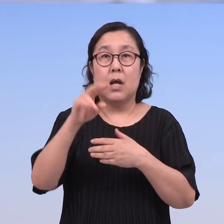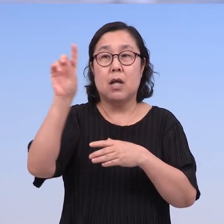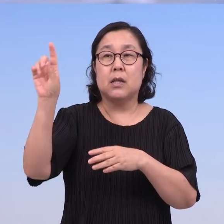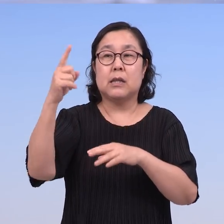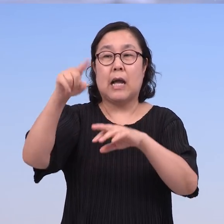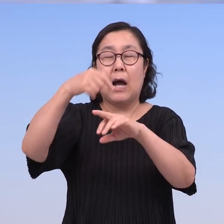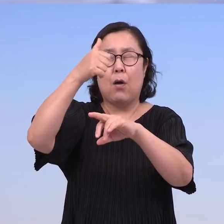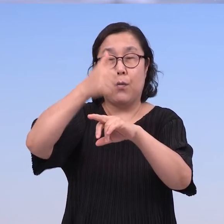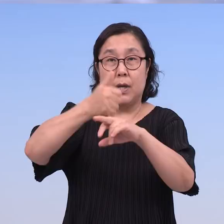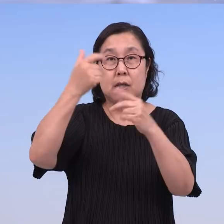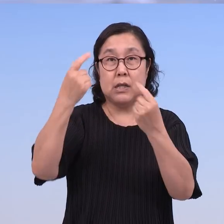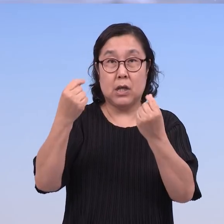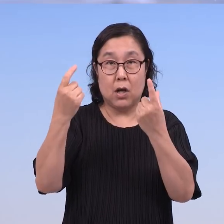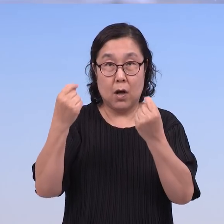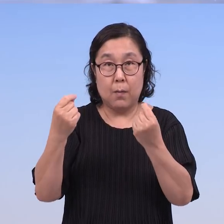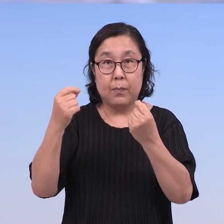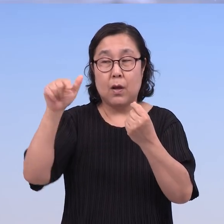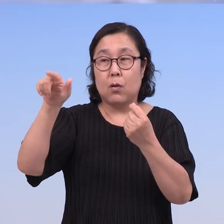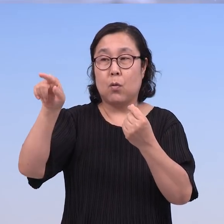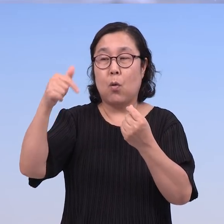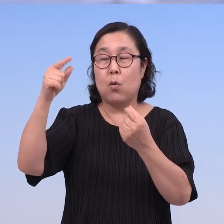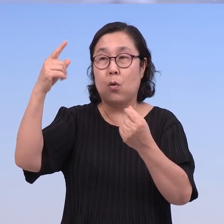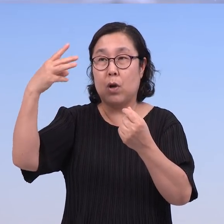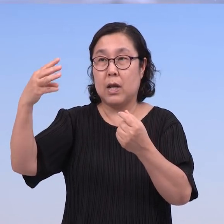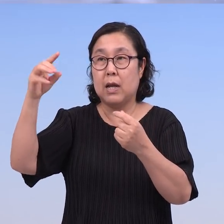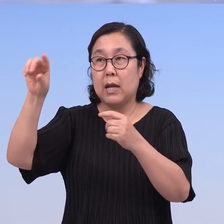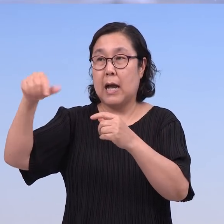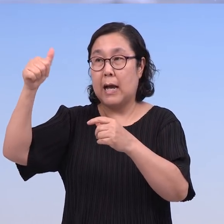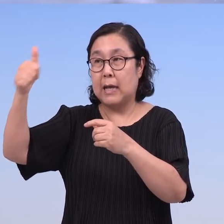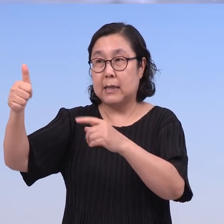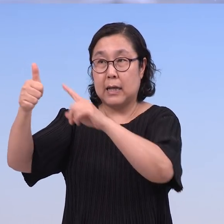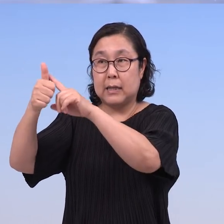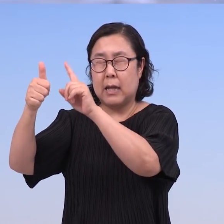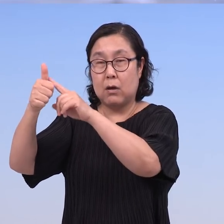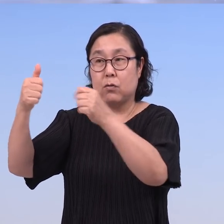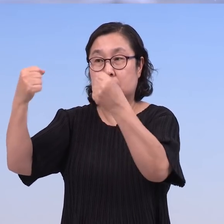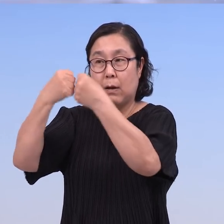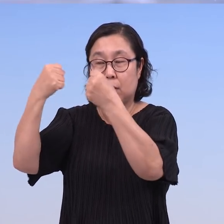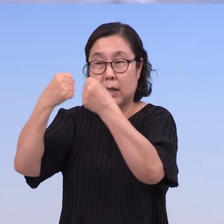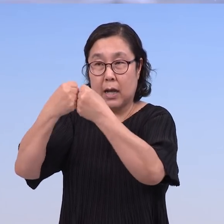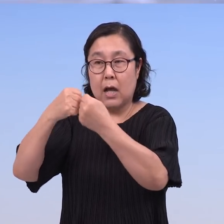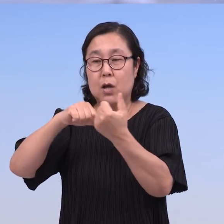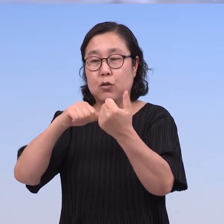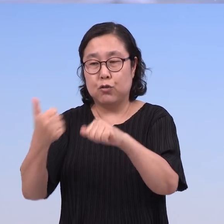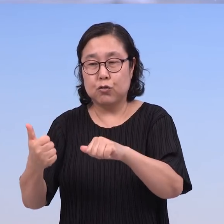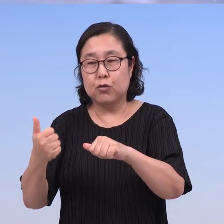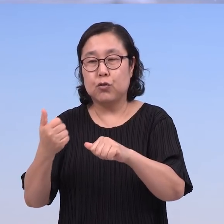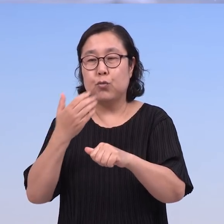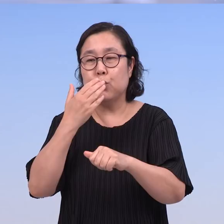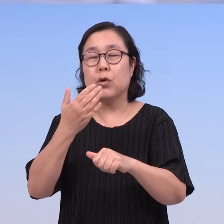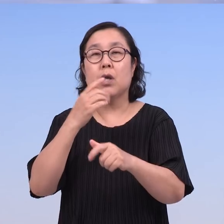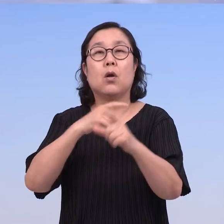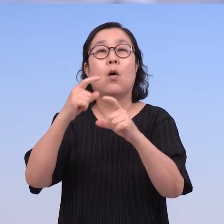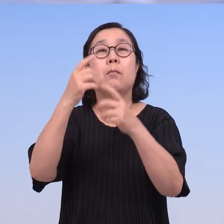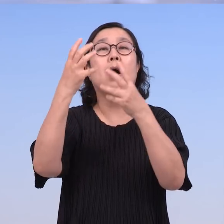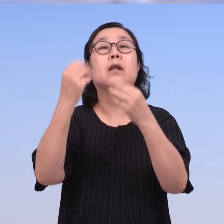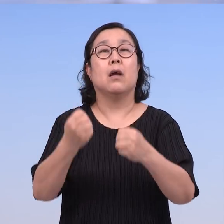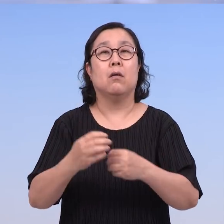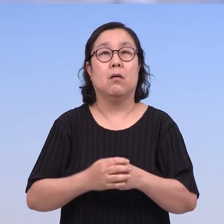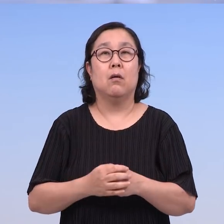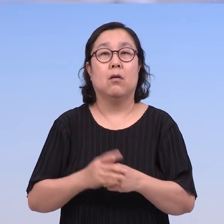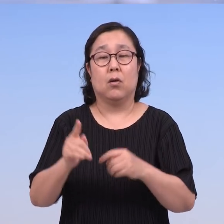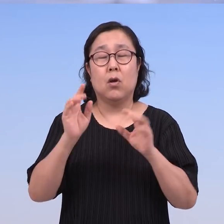골리앗에게 덤볐다가 물맷돌로 골리앗 이기는 것보다 밟혀 죽는 경우가 훨씬 많다. 아닙니까?